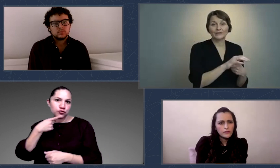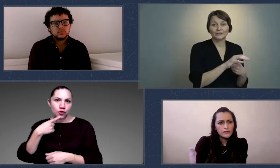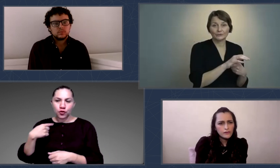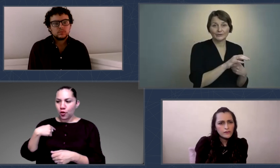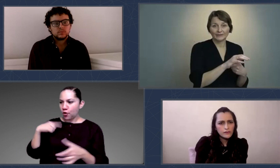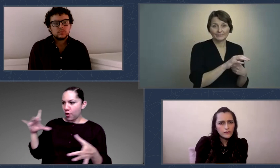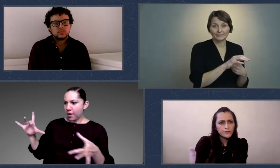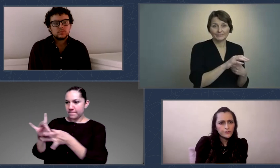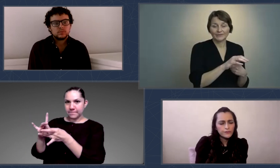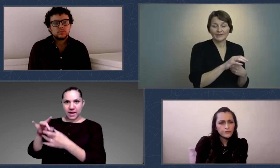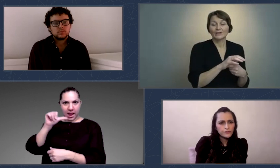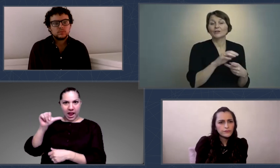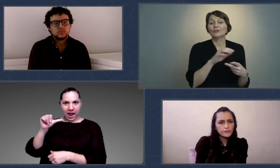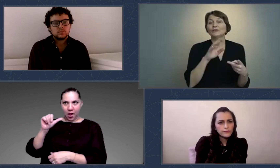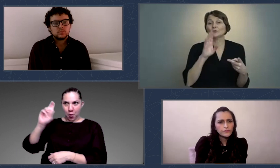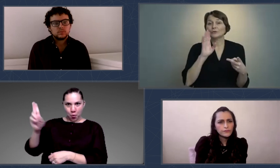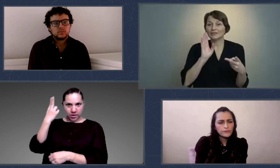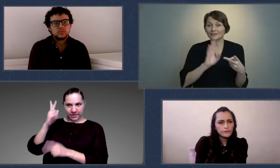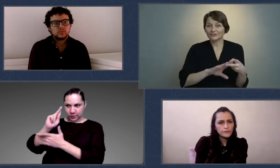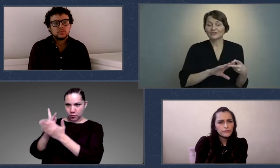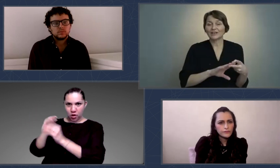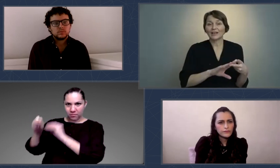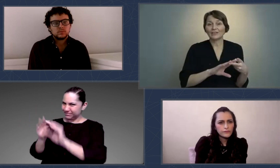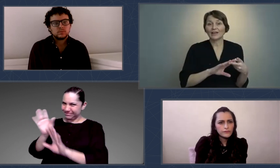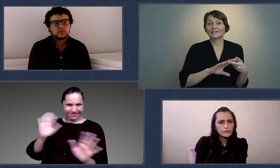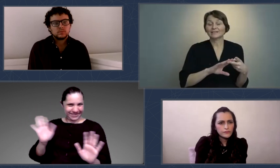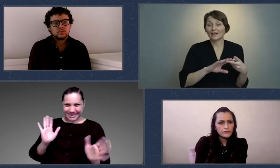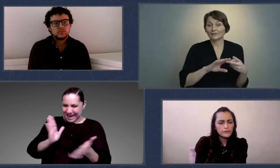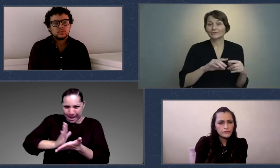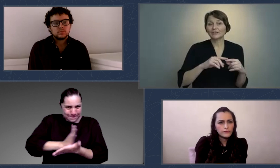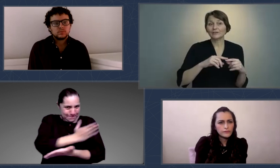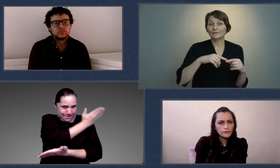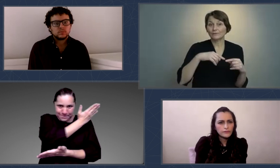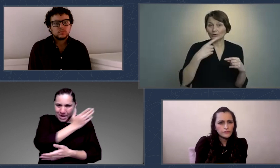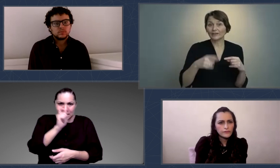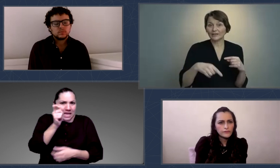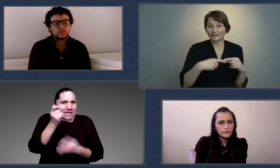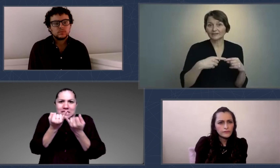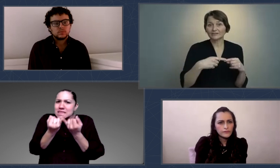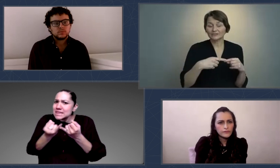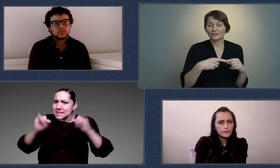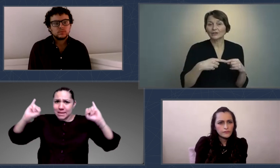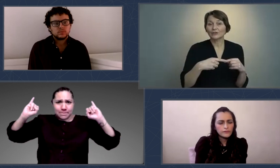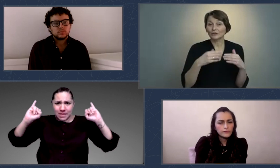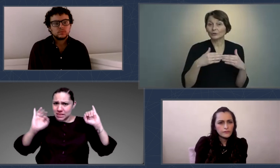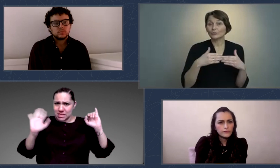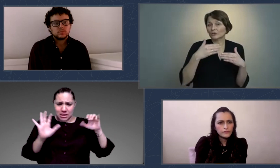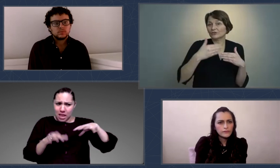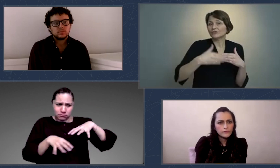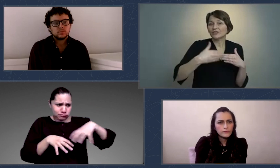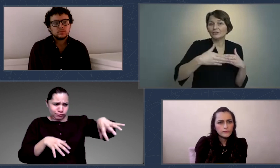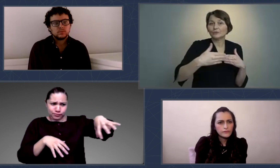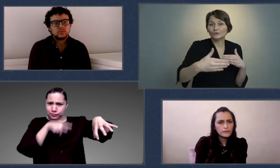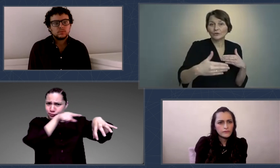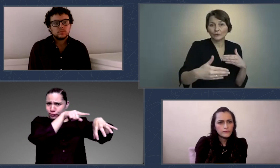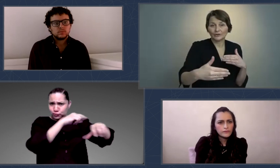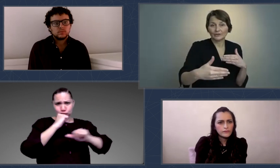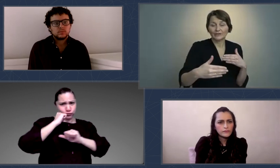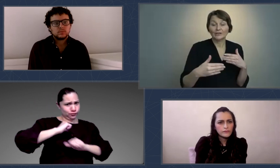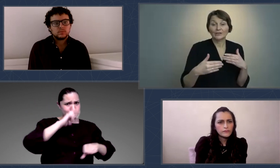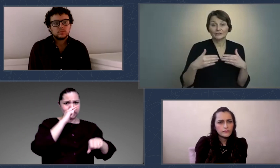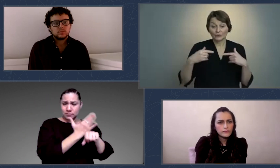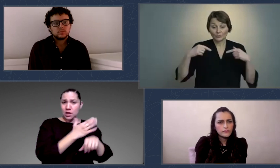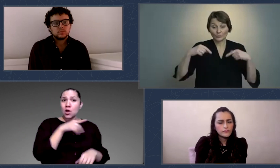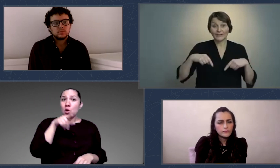un órgano totalmente independiente y les decimos, bueno, si te quieres registrar aquí, pues tienes que tener